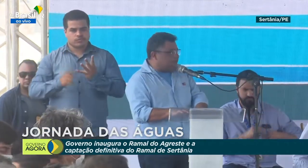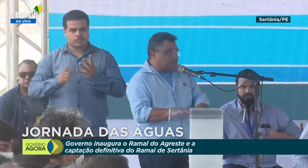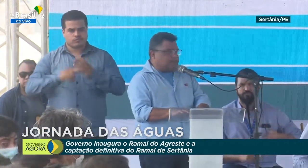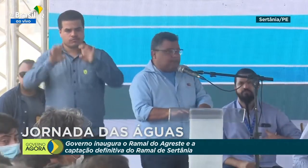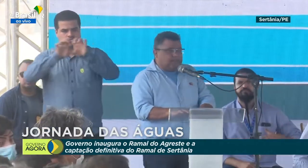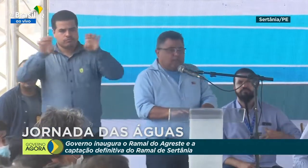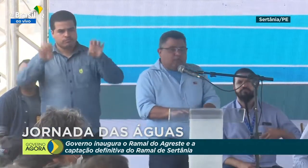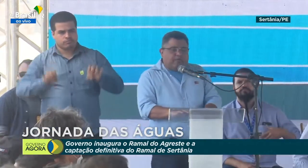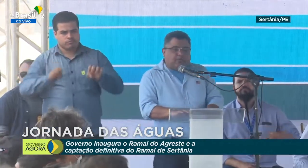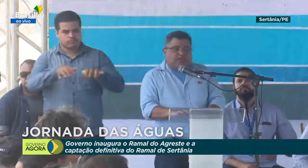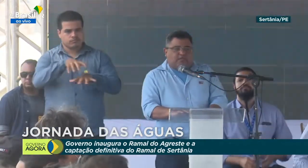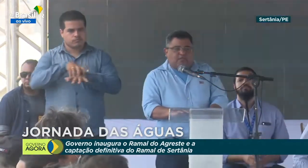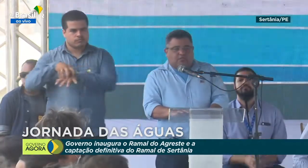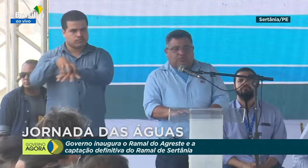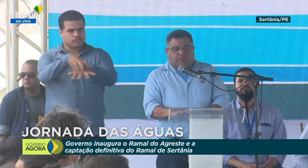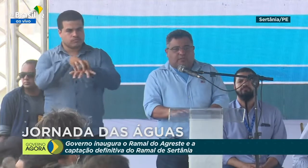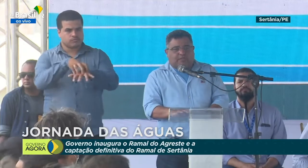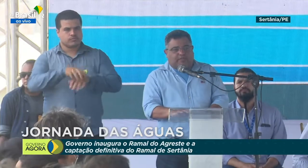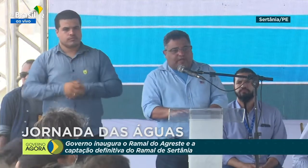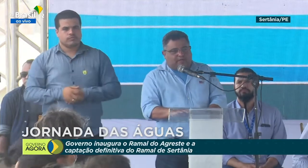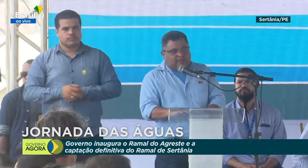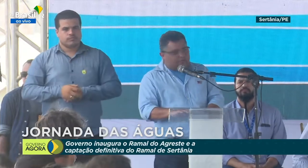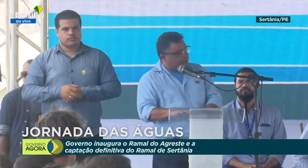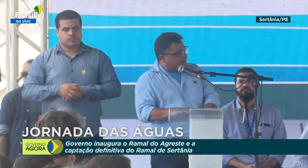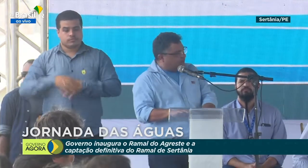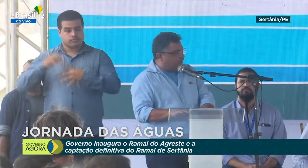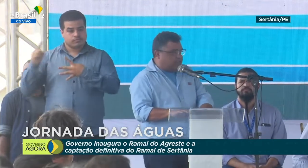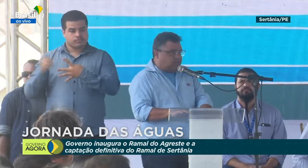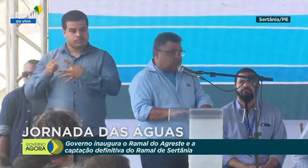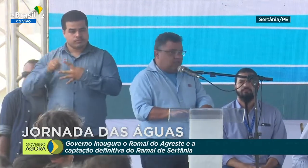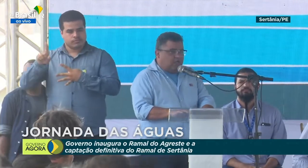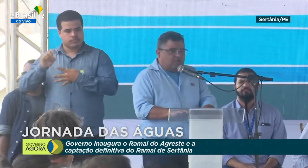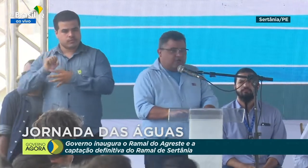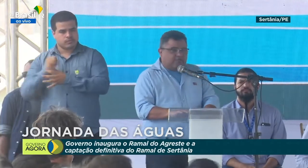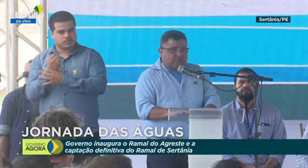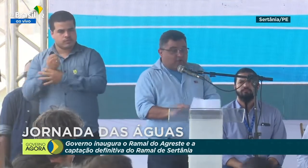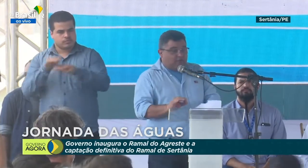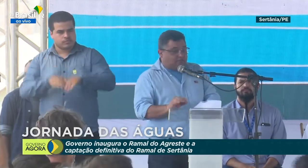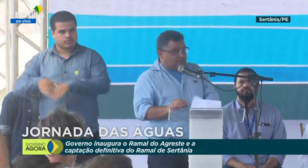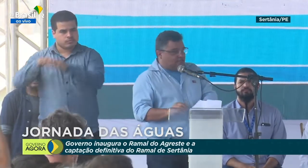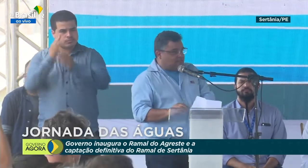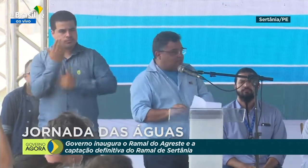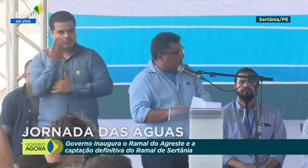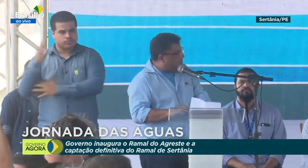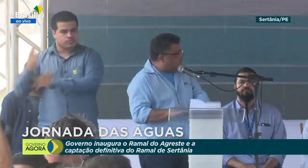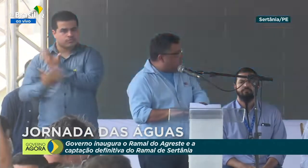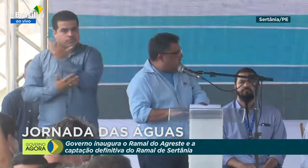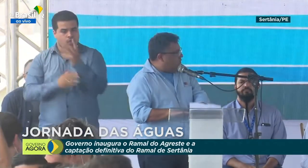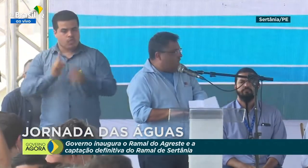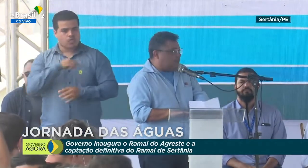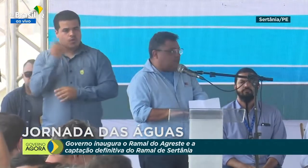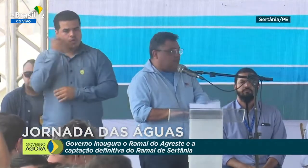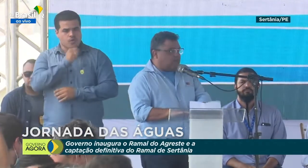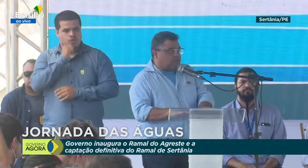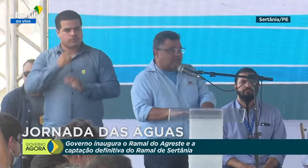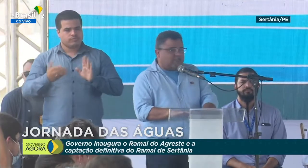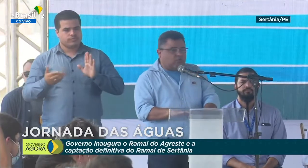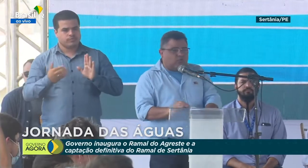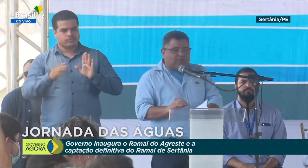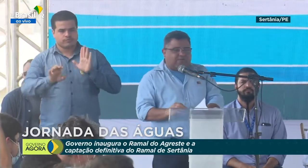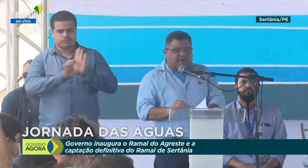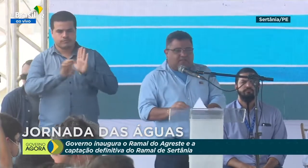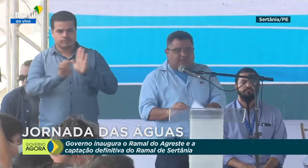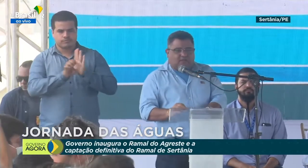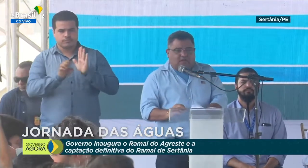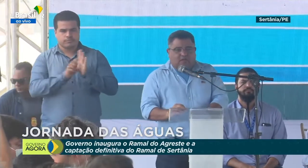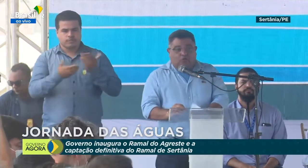infraestrutura. No eixo da sustentabilidade, senhor presidente, nós lançamos o edital da